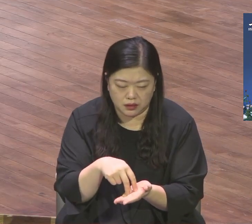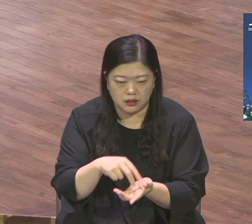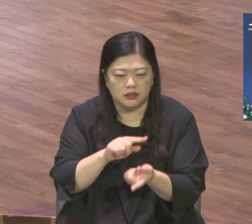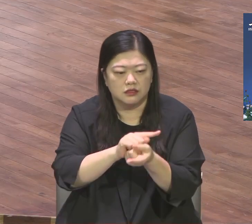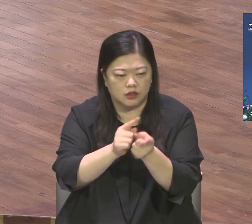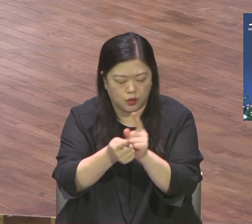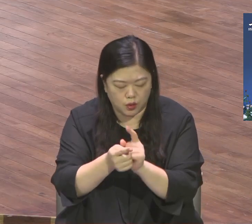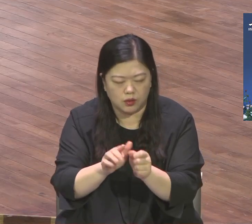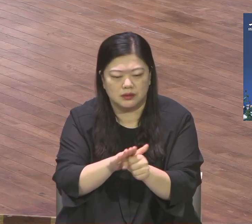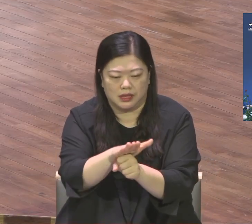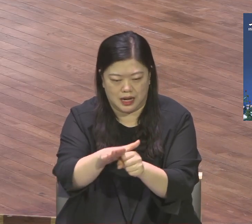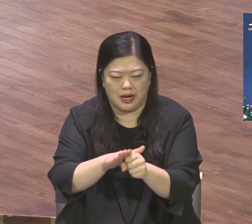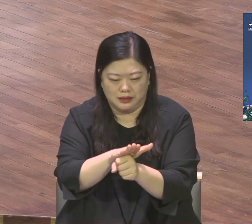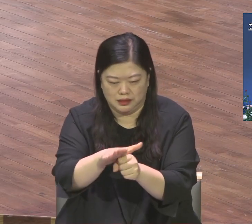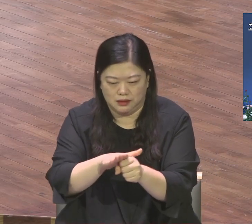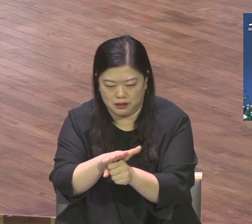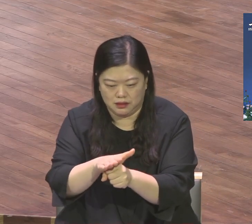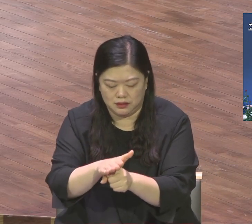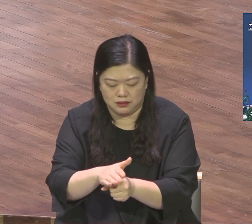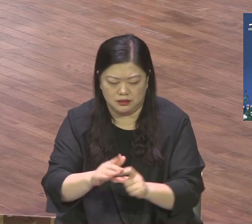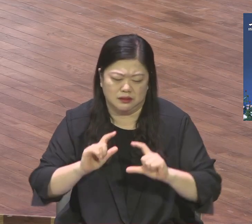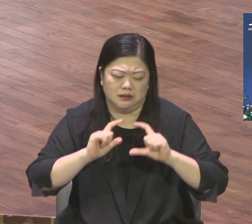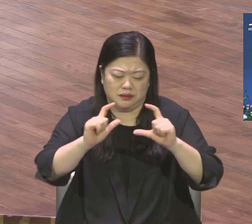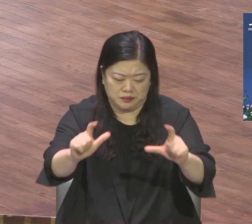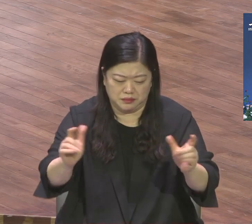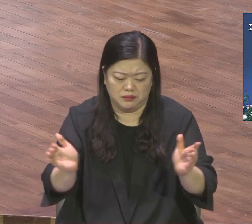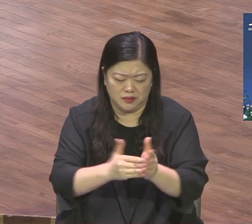되풀이하니까 급기야 이들이